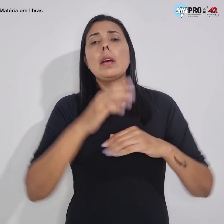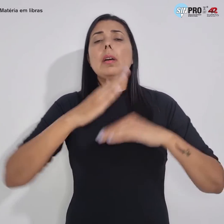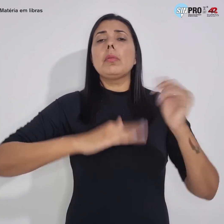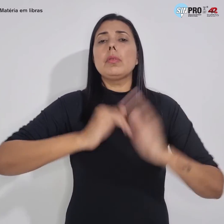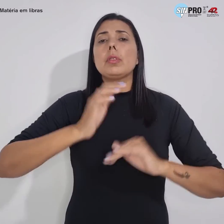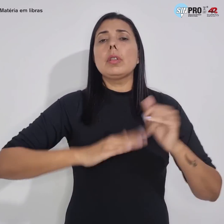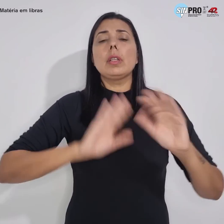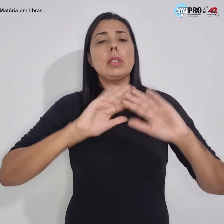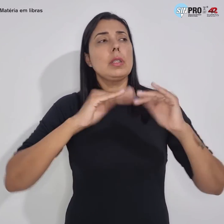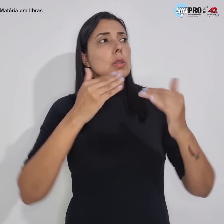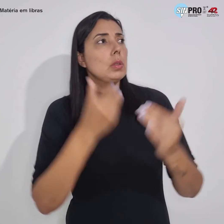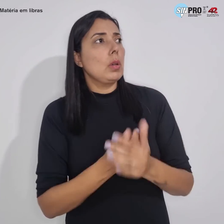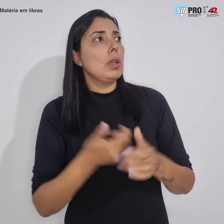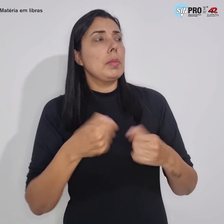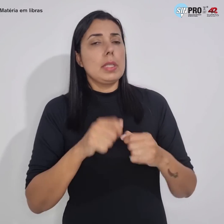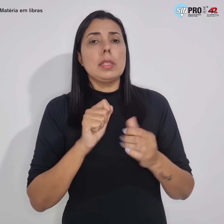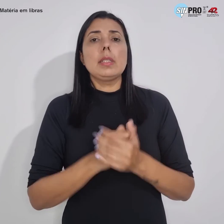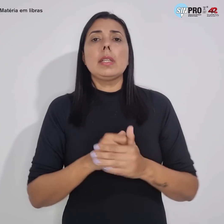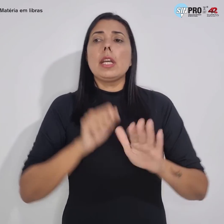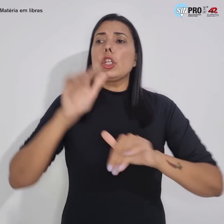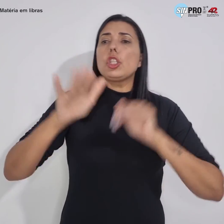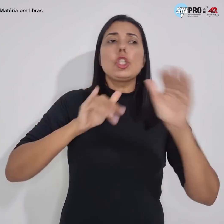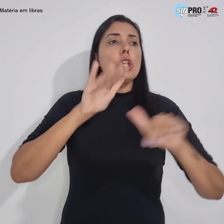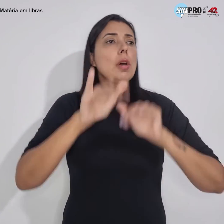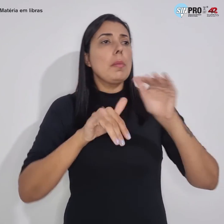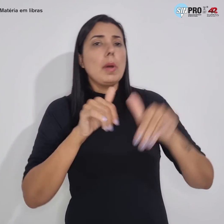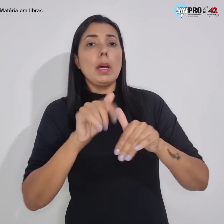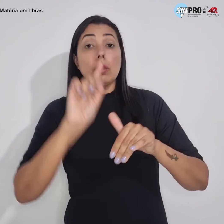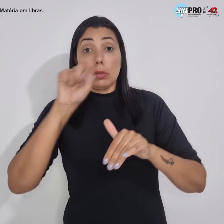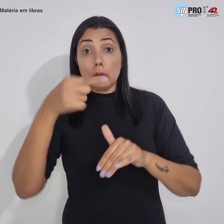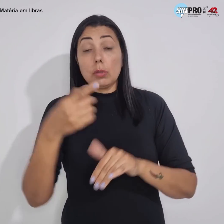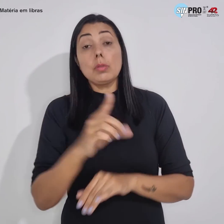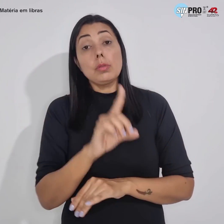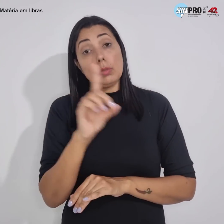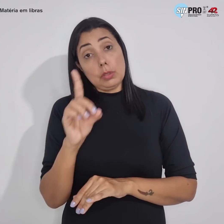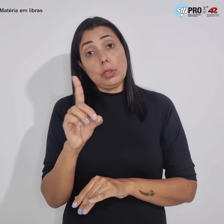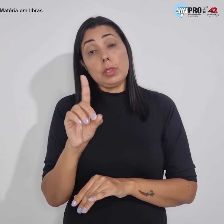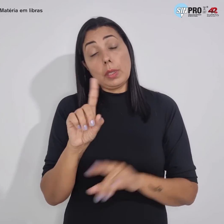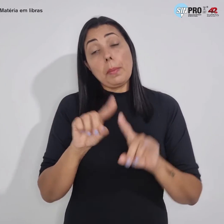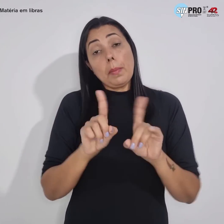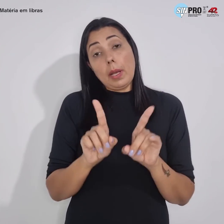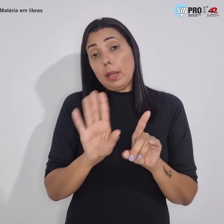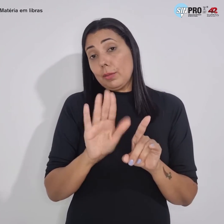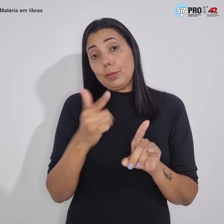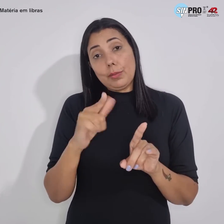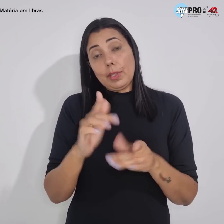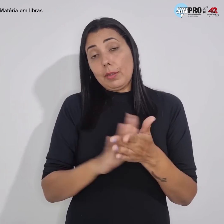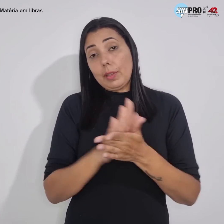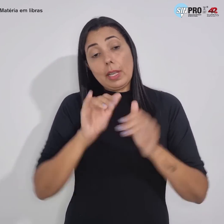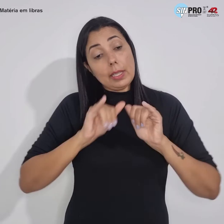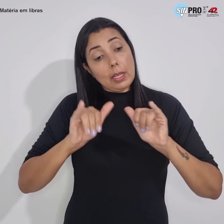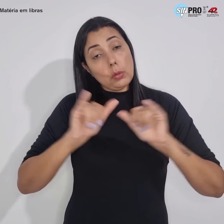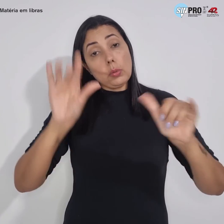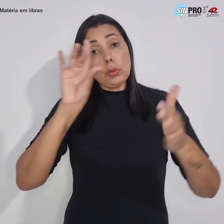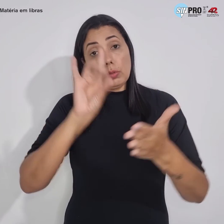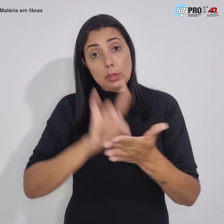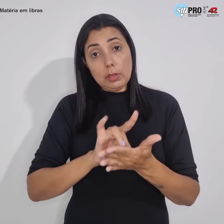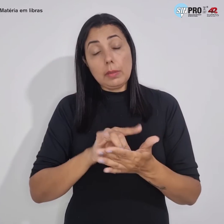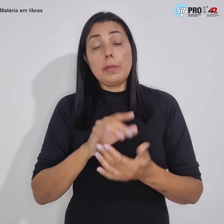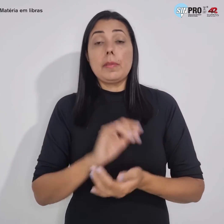profissionais das escolas devem ser convocados nos próximos dias, mas ainda não houve anúncio oficial da pasta.